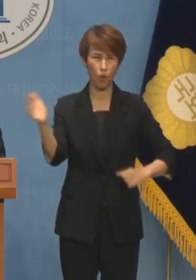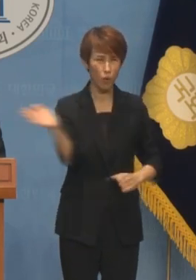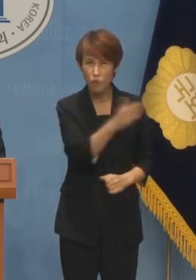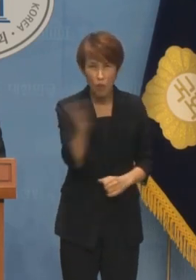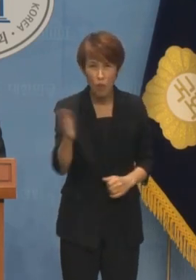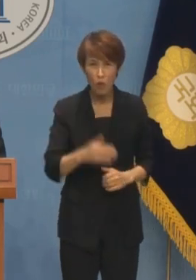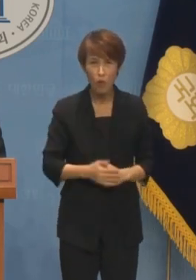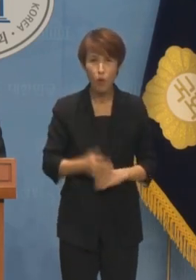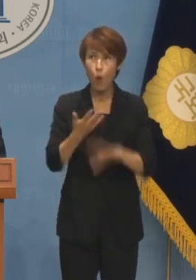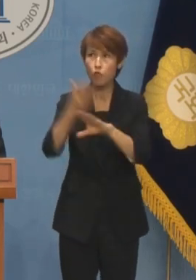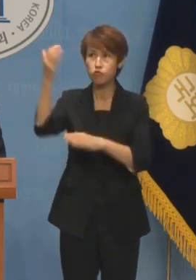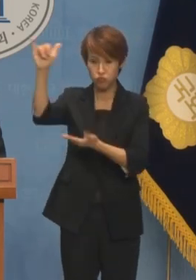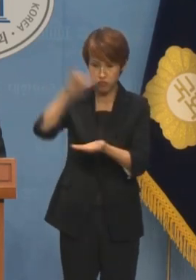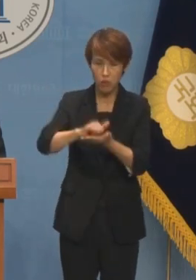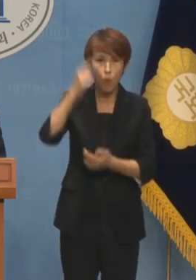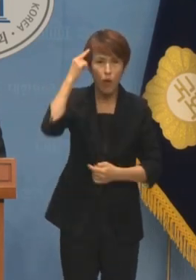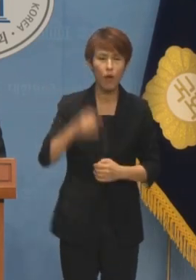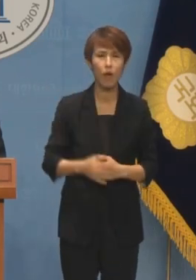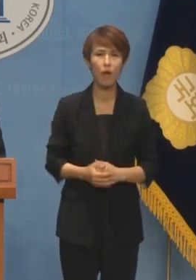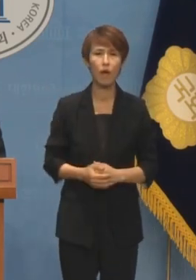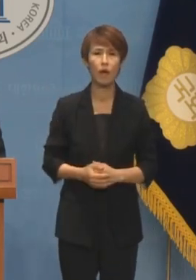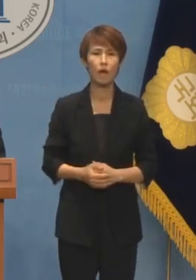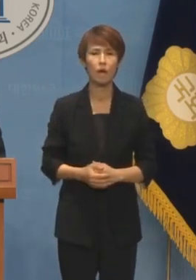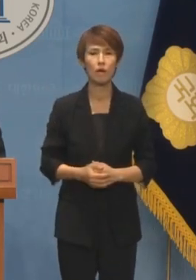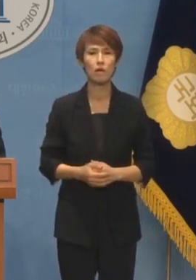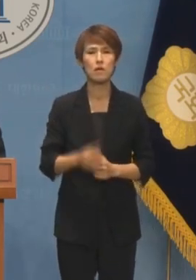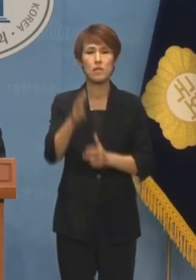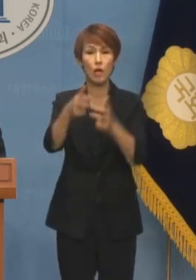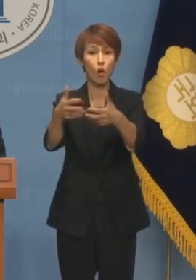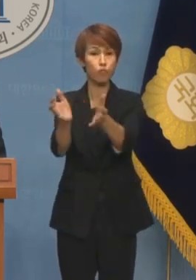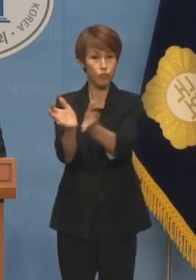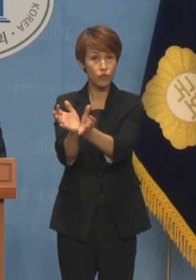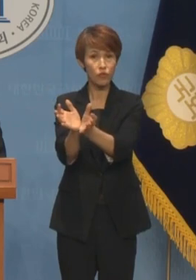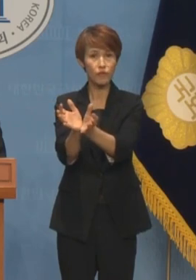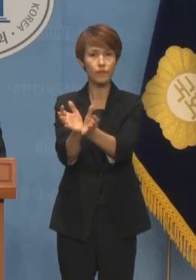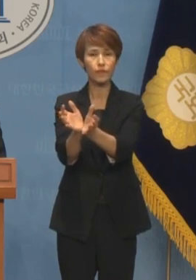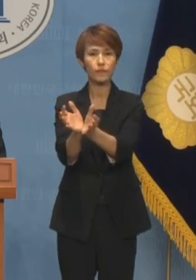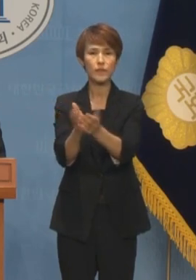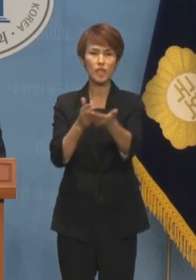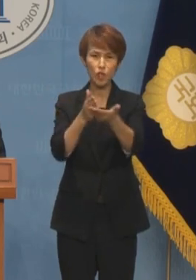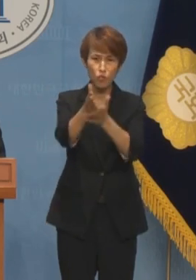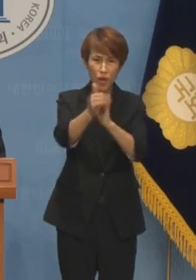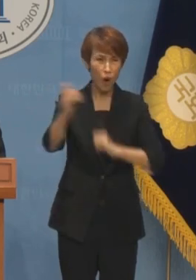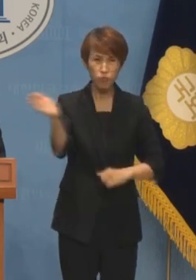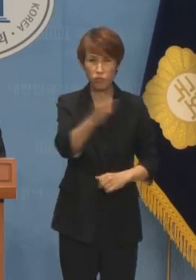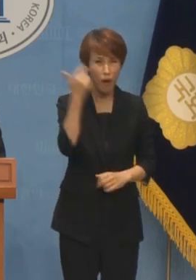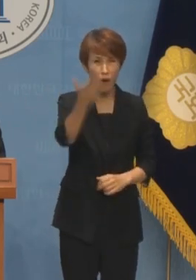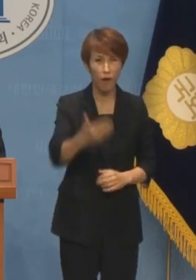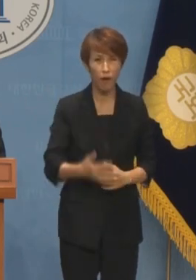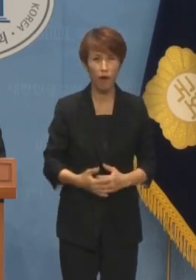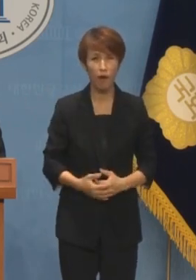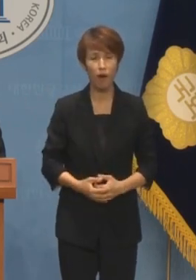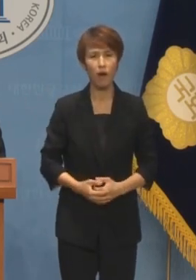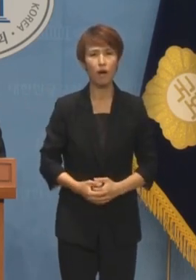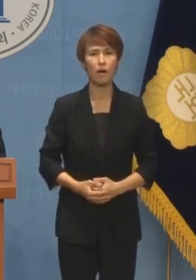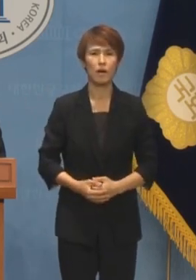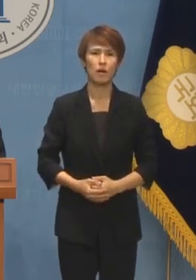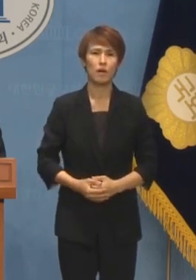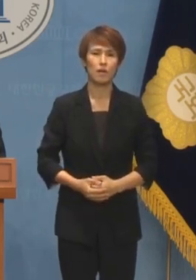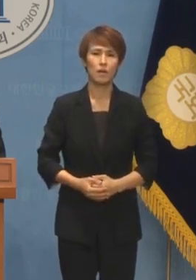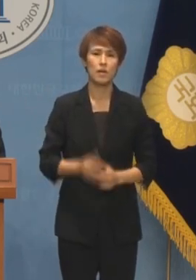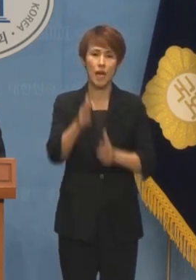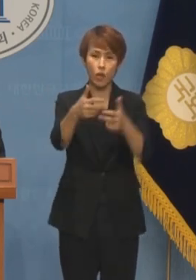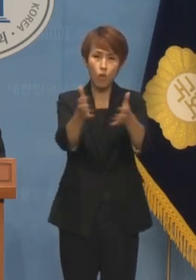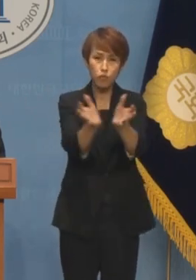없습니까? 해당 정부 부처인 산업자원부에는 전문가가 한 명도 없는 겁니까?